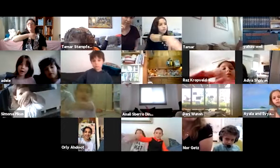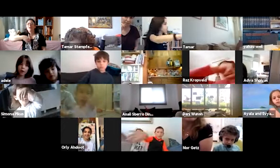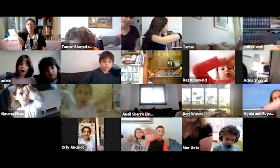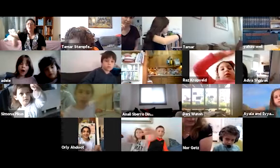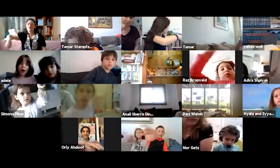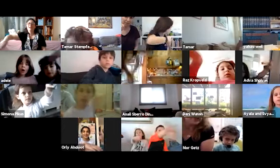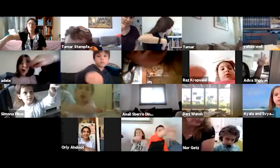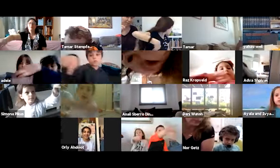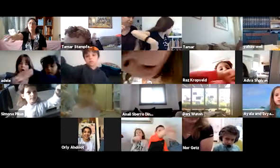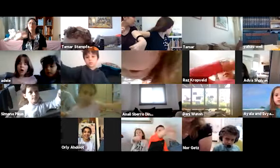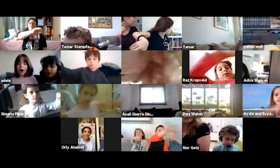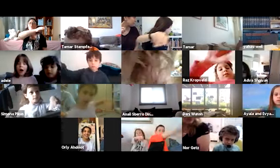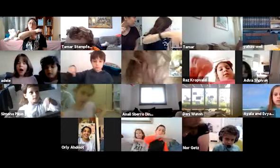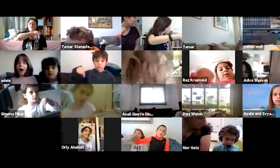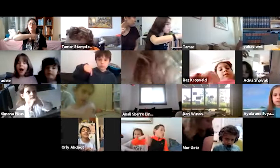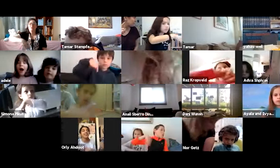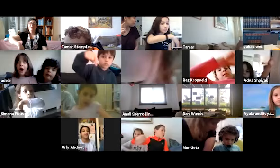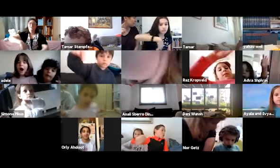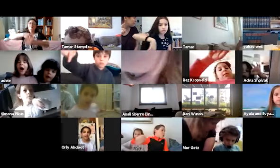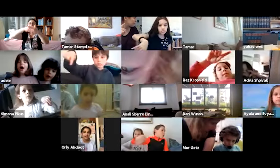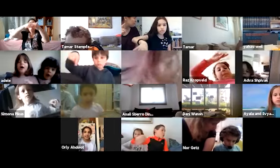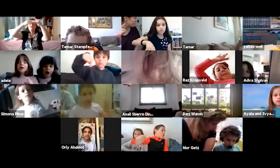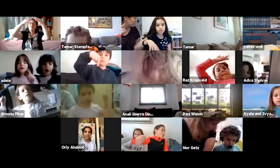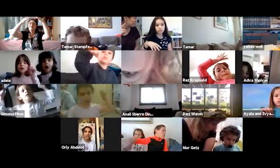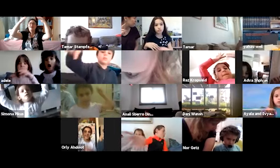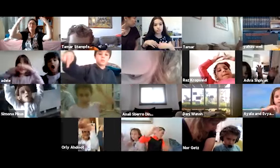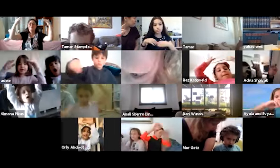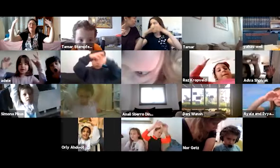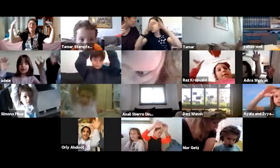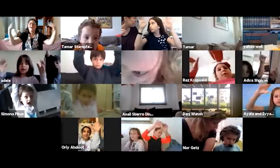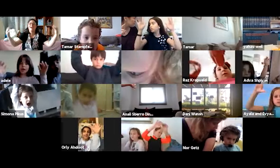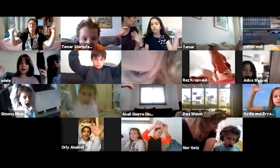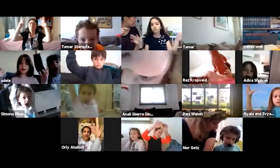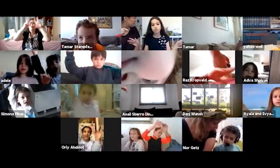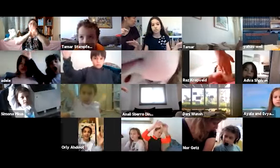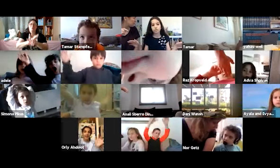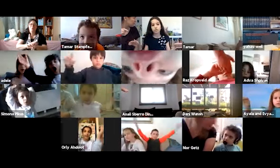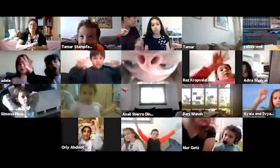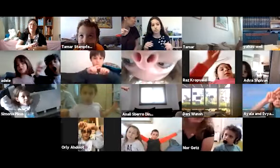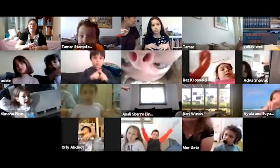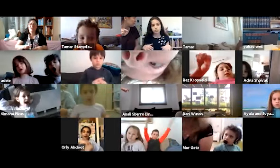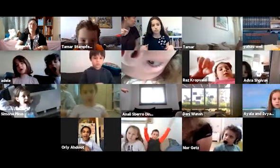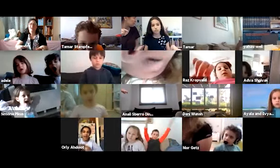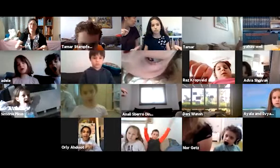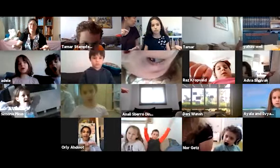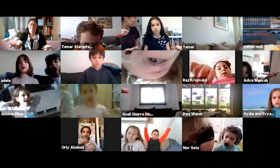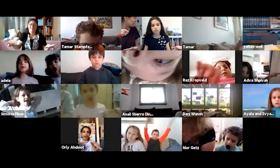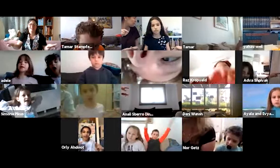אלוהנו, אלוהנו. שבשמיים ובארץ.